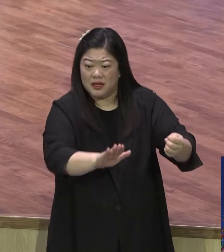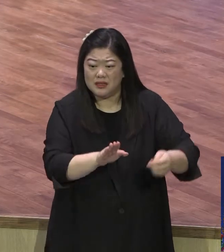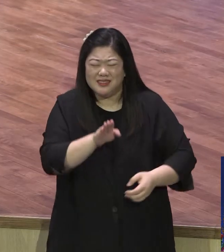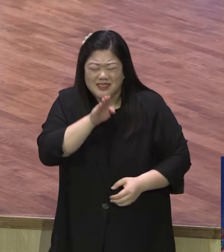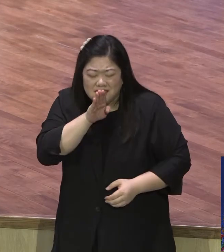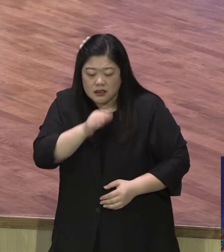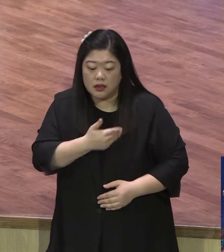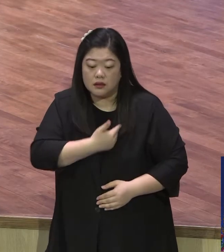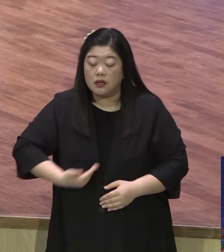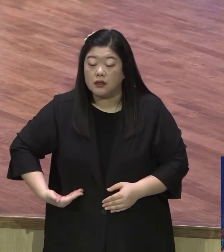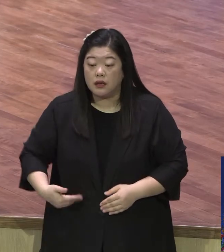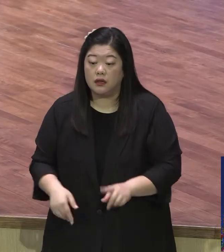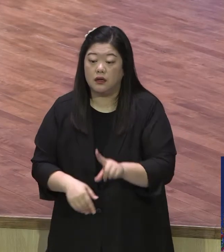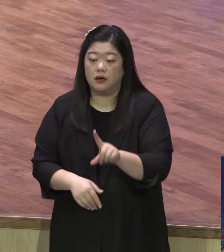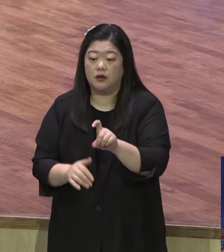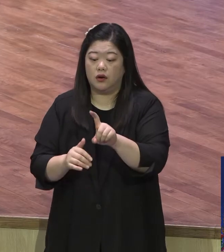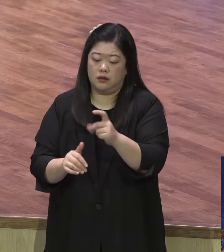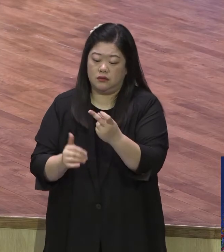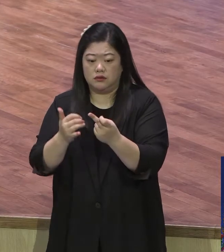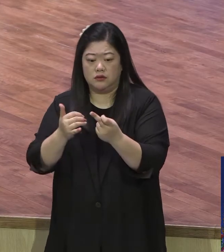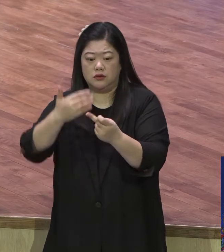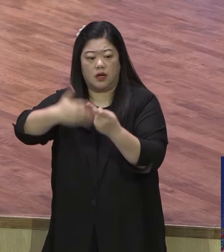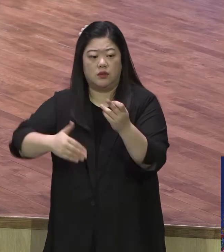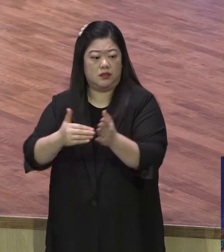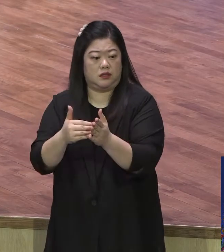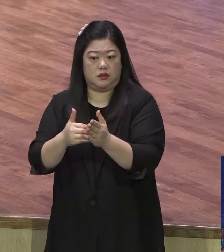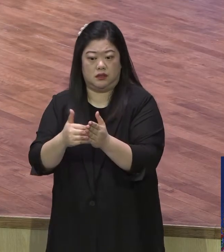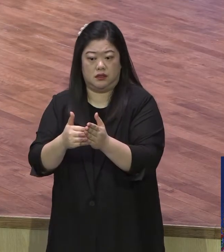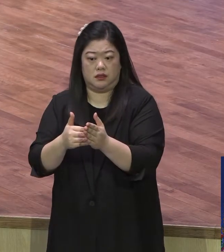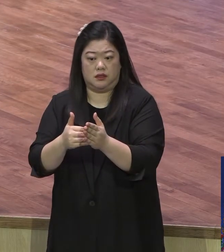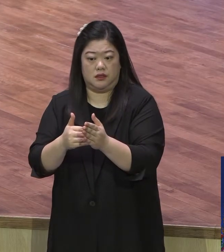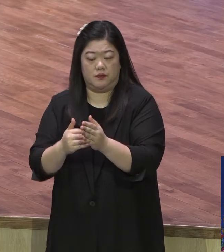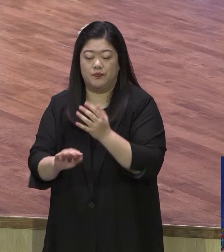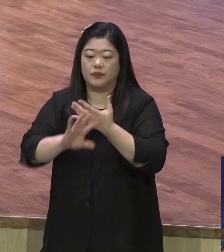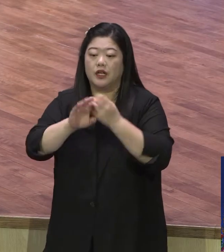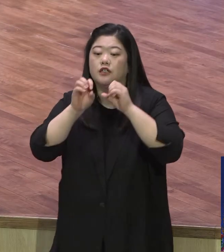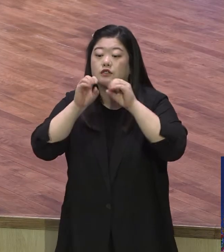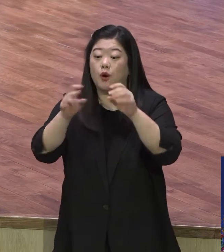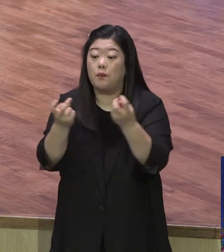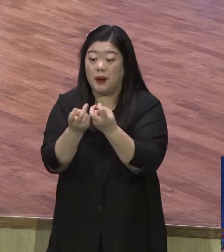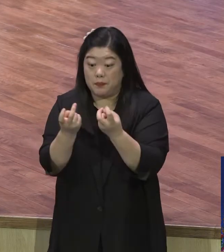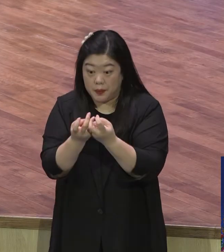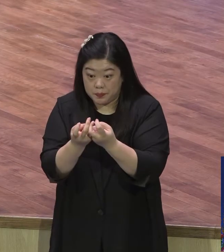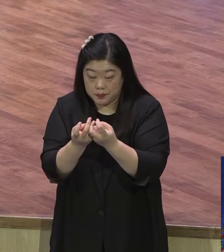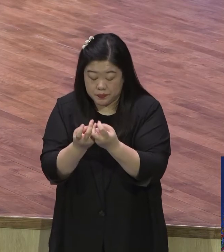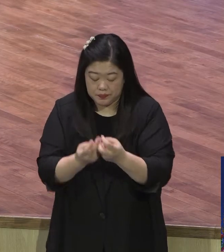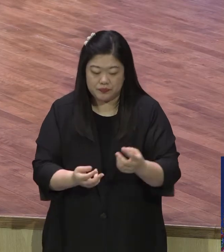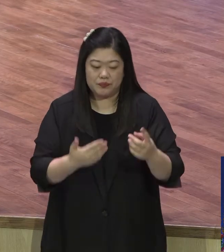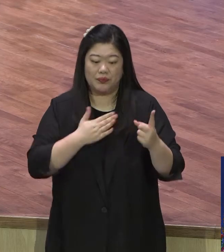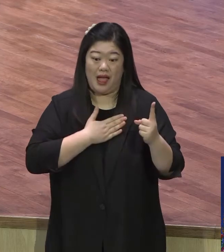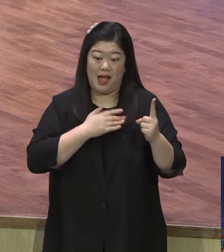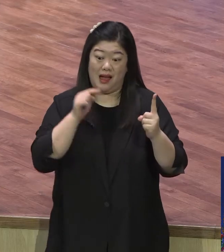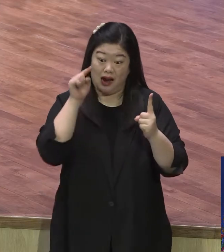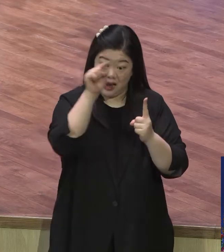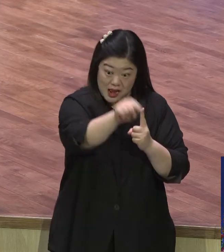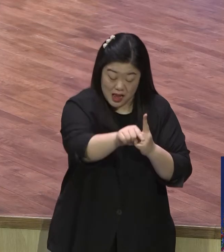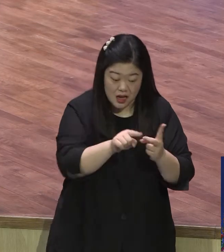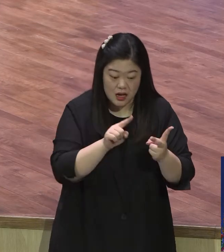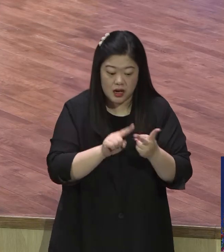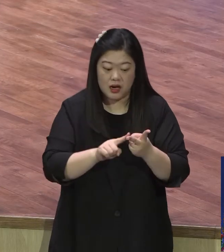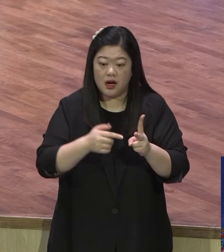없어요 제자 남기고 갔습니다 성교는요 보내는 것과 가는 것 전부 아니에요 핵심은 예수